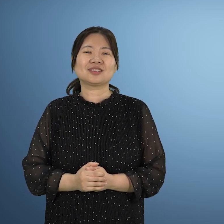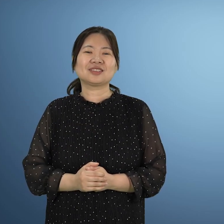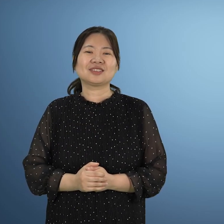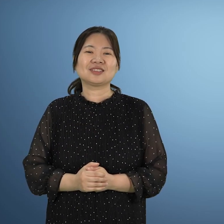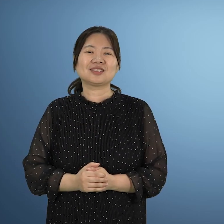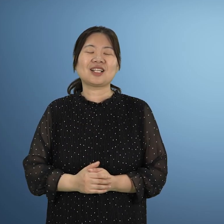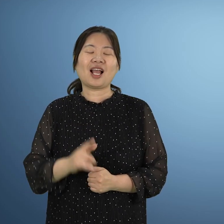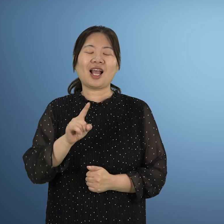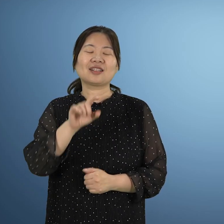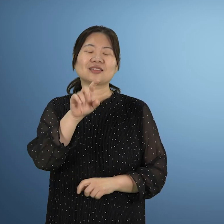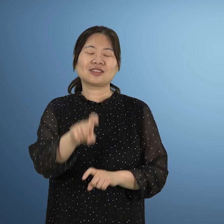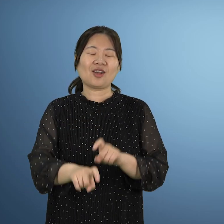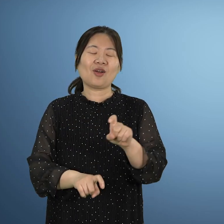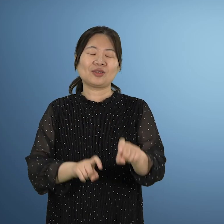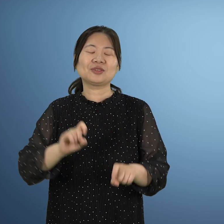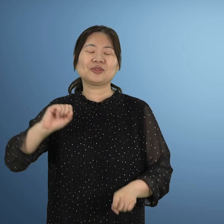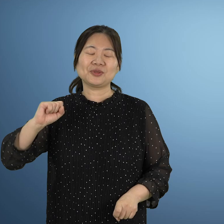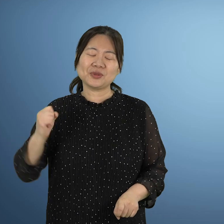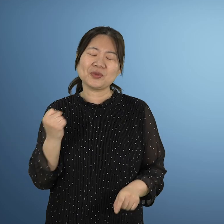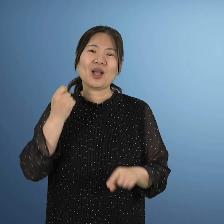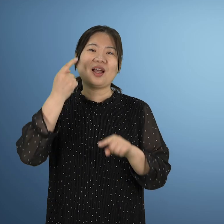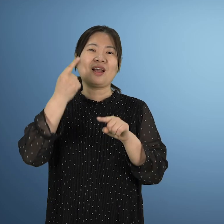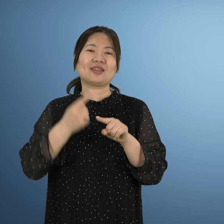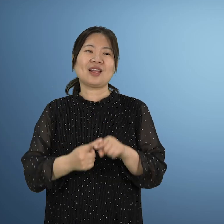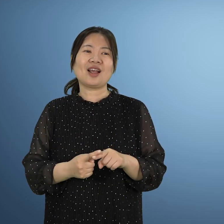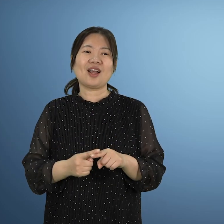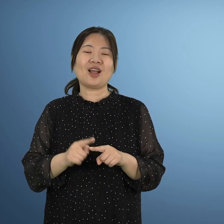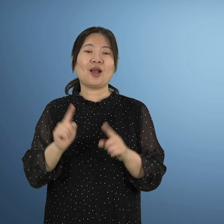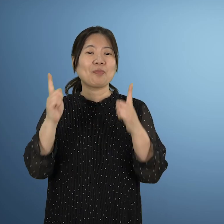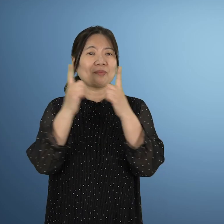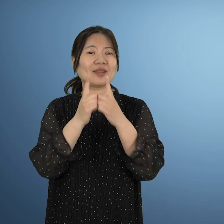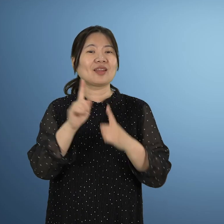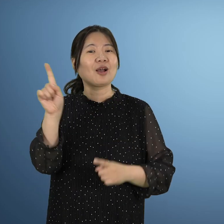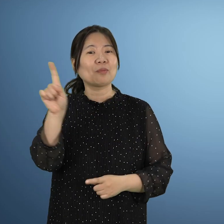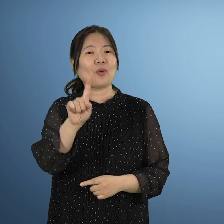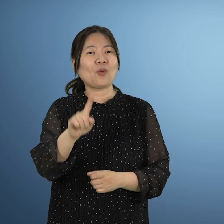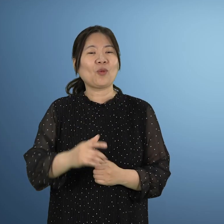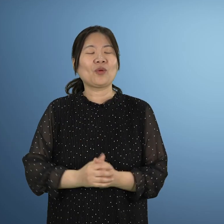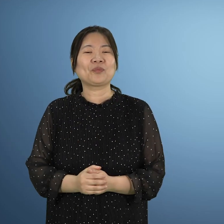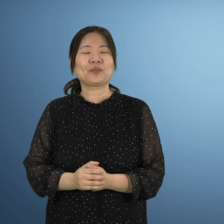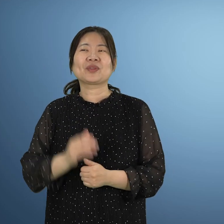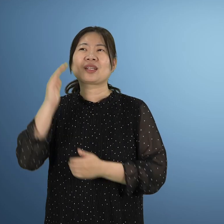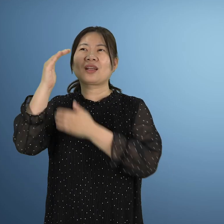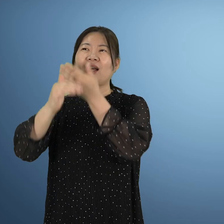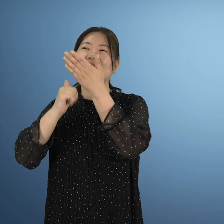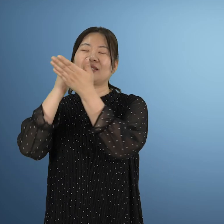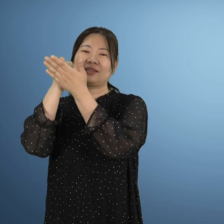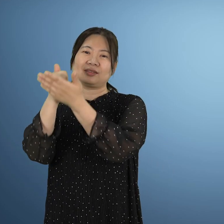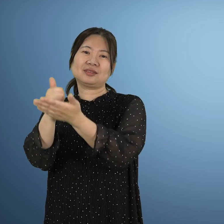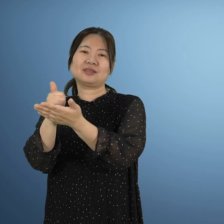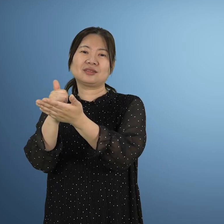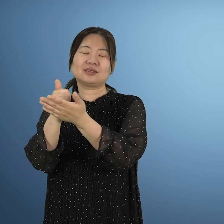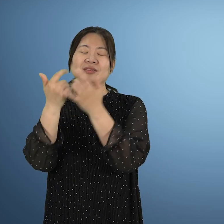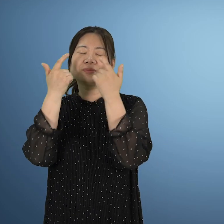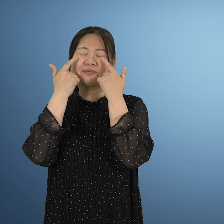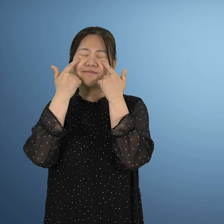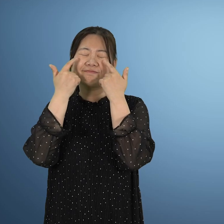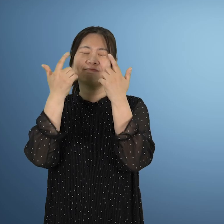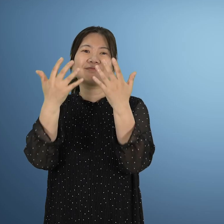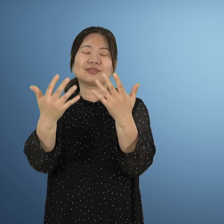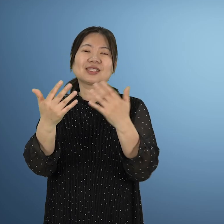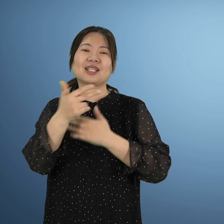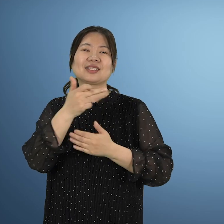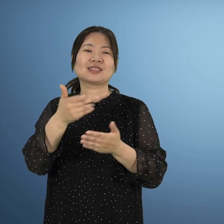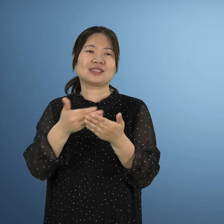한 걸음 한 걸음 순종하다가 뭘 만나게 된다고요? 하나님의 명확한